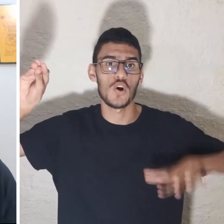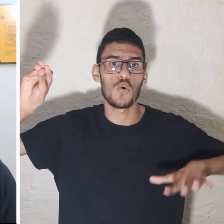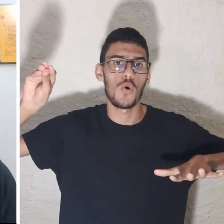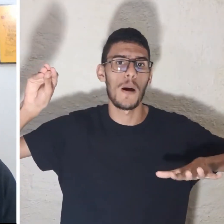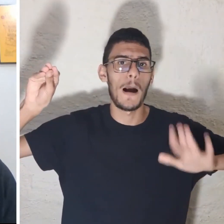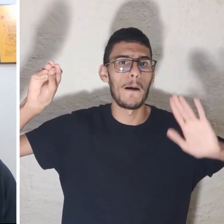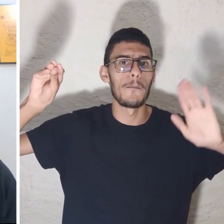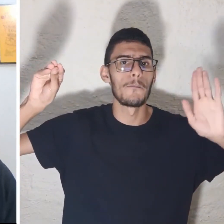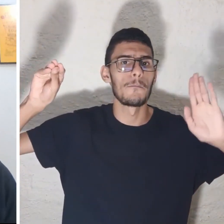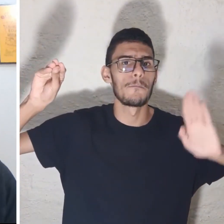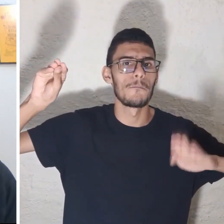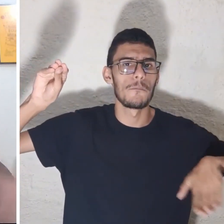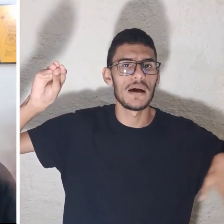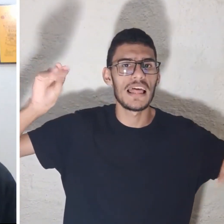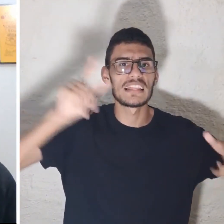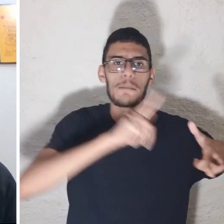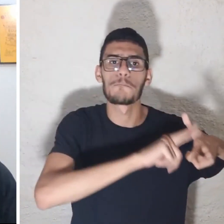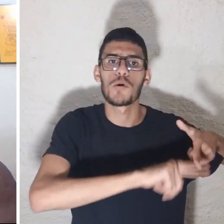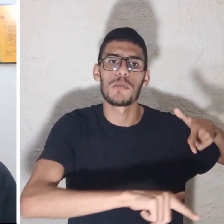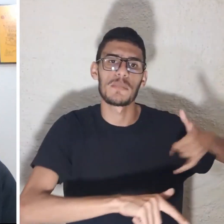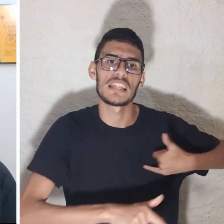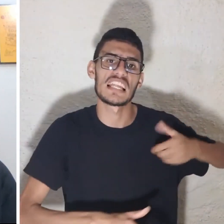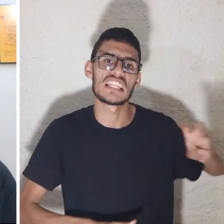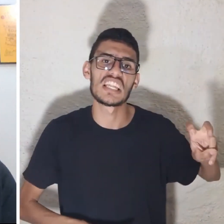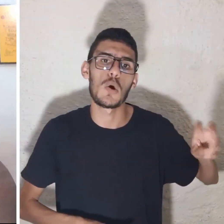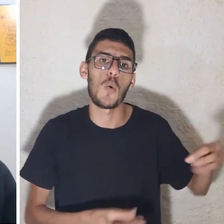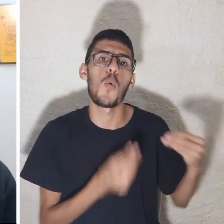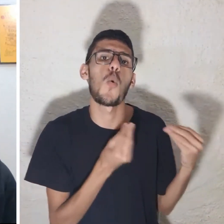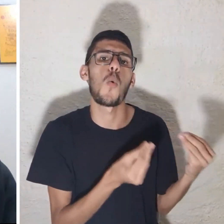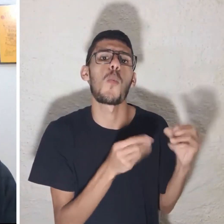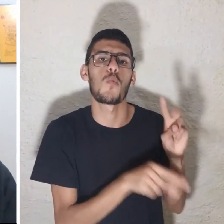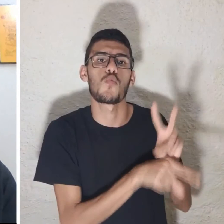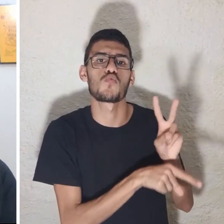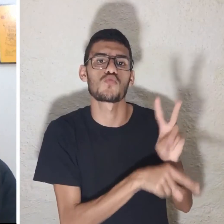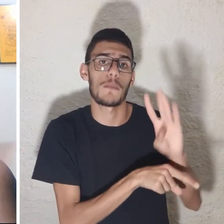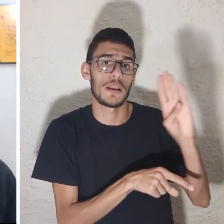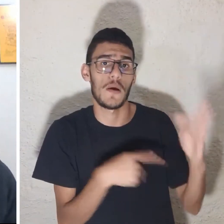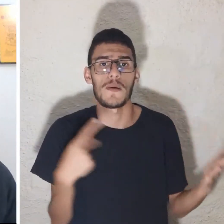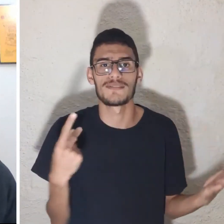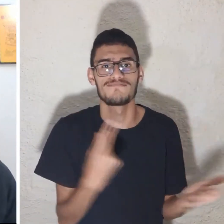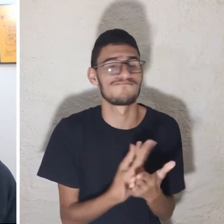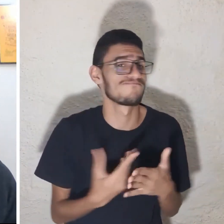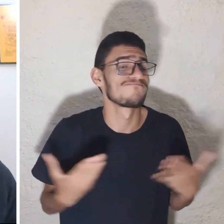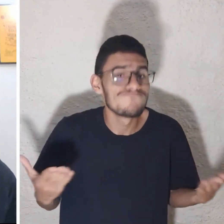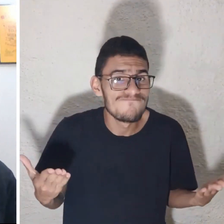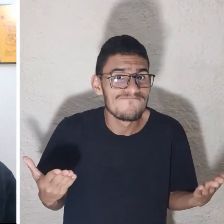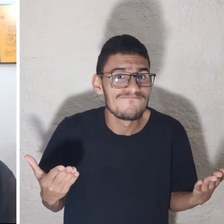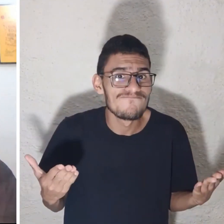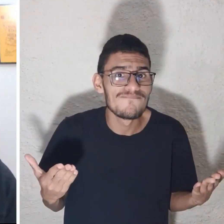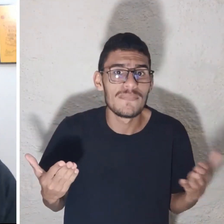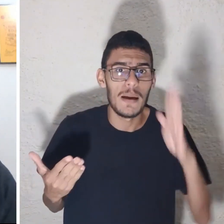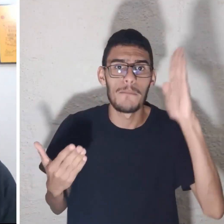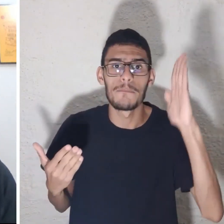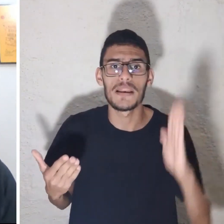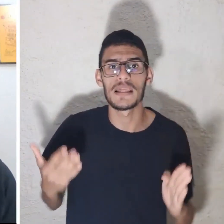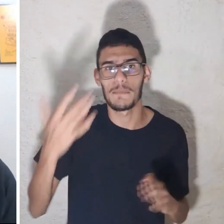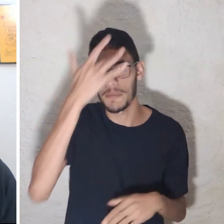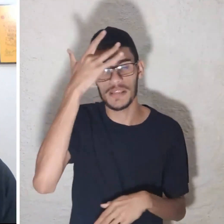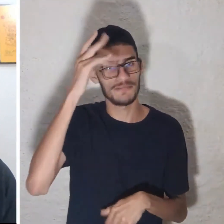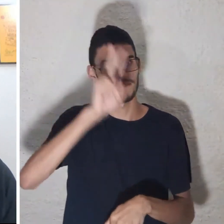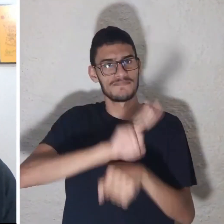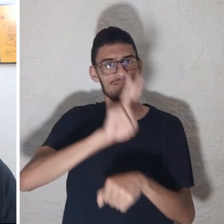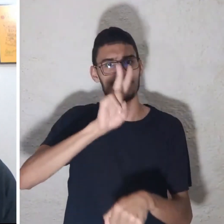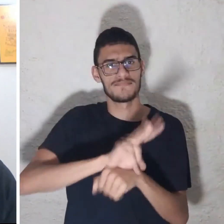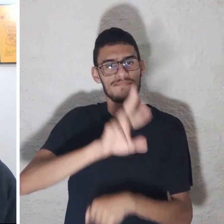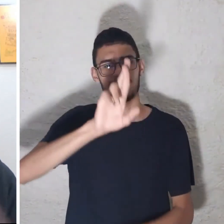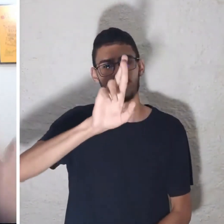um problema, né? Como é que essa criança não podia governar? O que ia acontecer? O Brasil então passou a ser